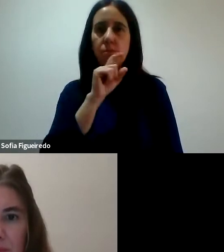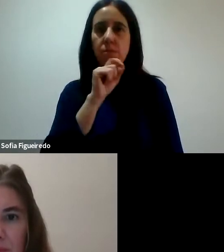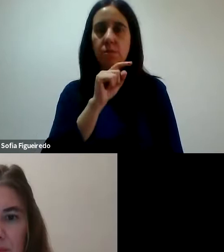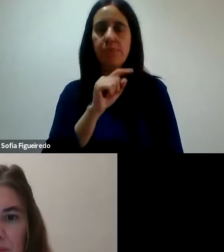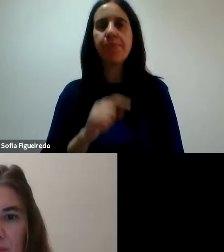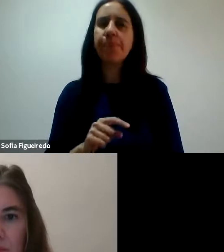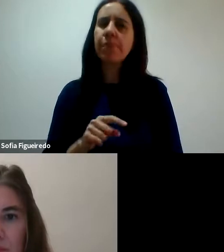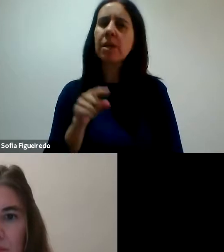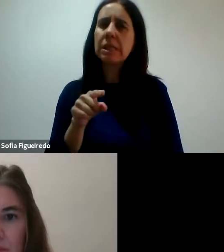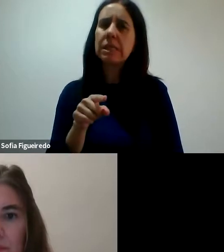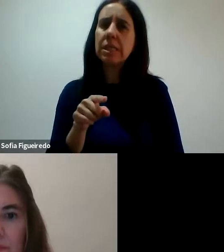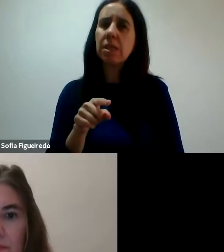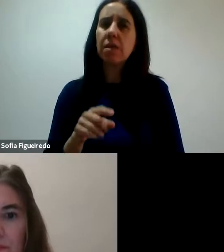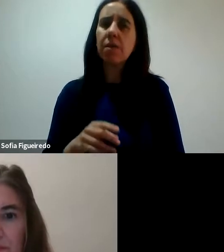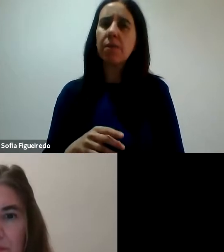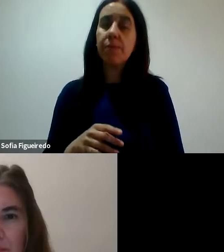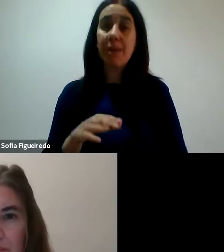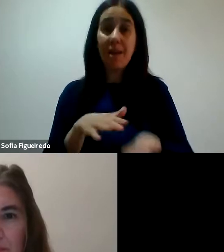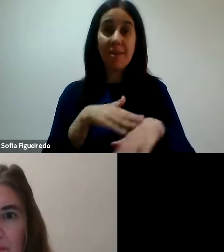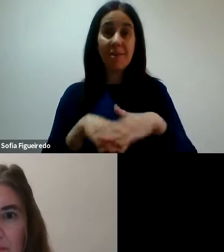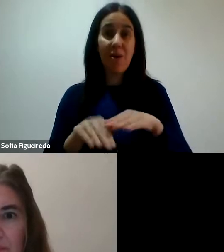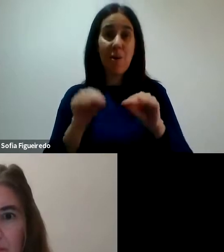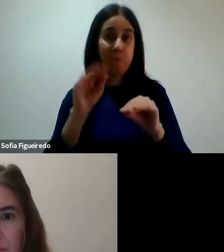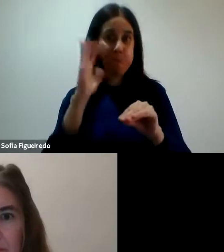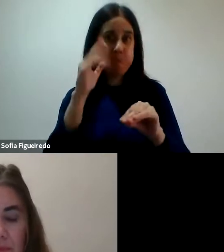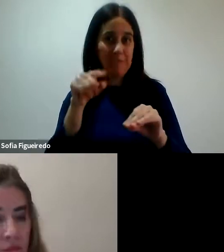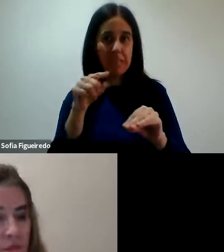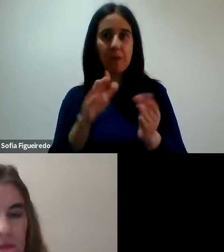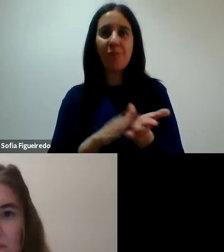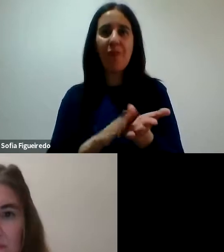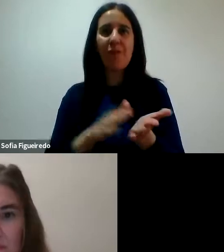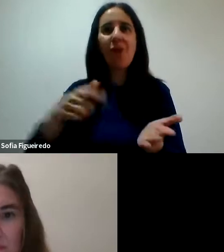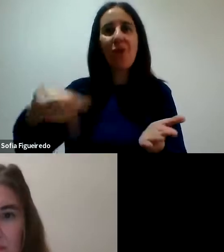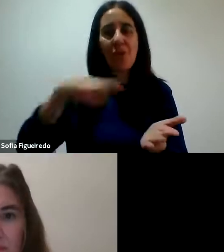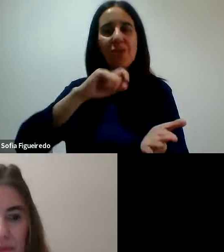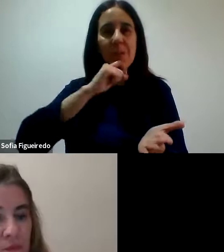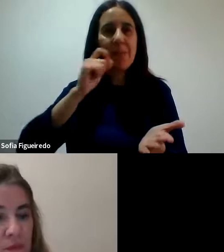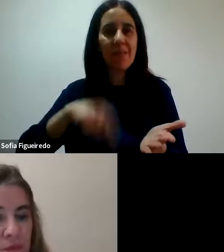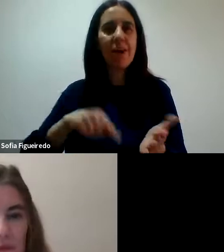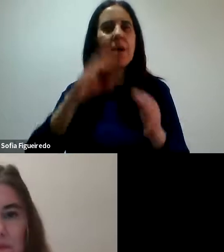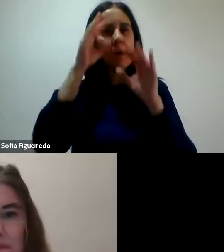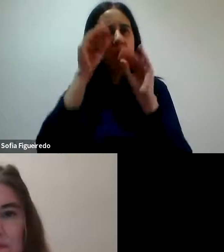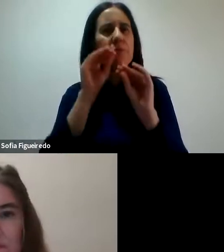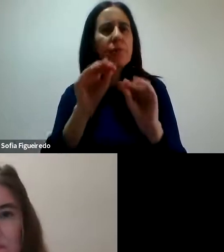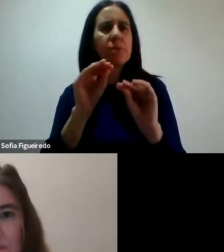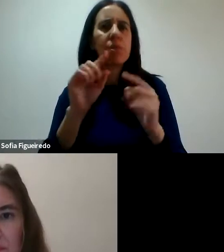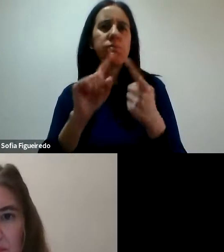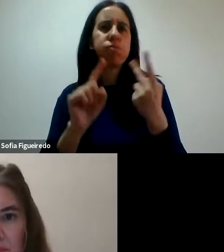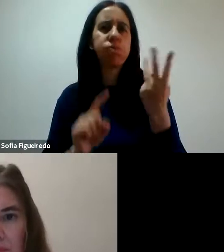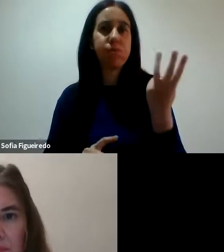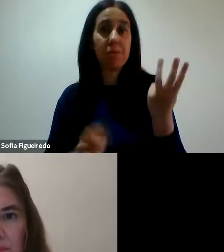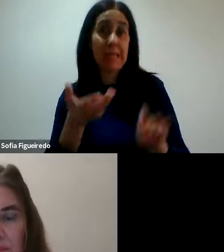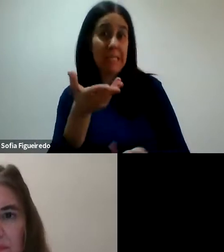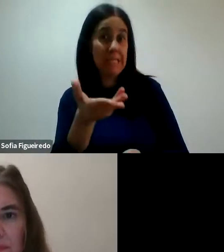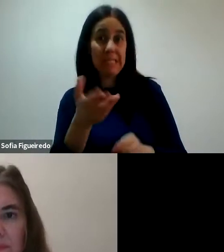Esta realização deste tipo de ações veio provar que nós, se calhar, também podemos fazer ações de formação, etc., através desta